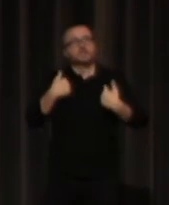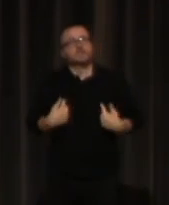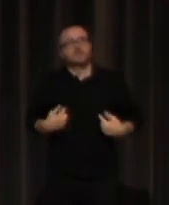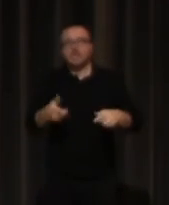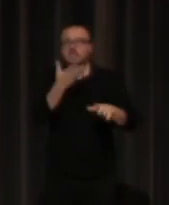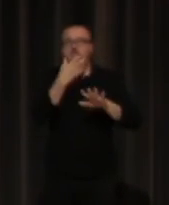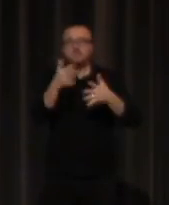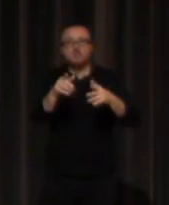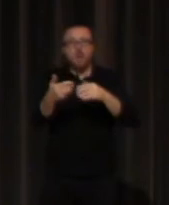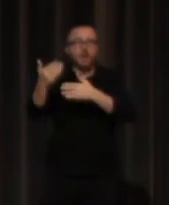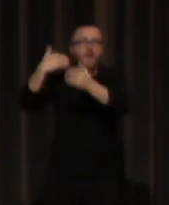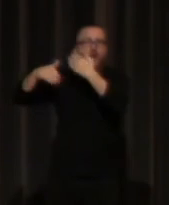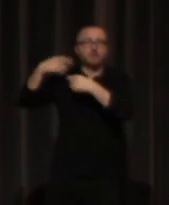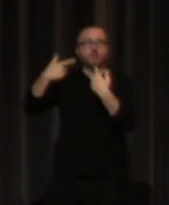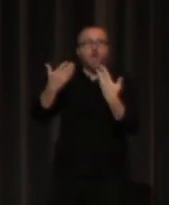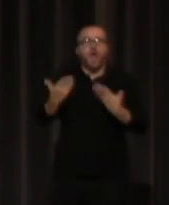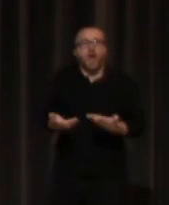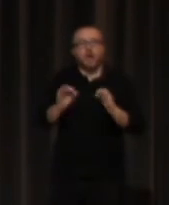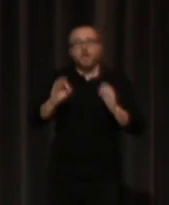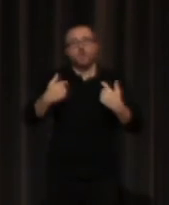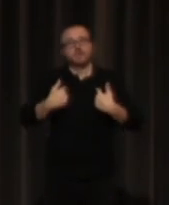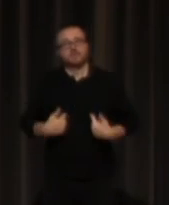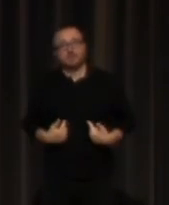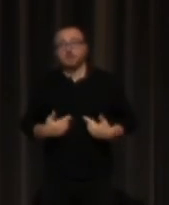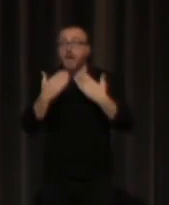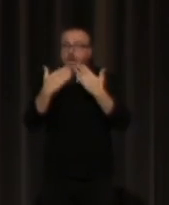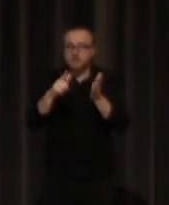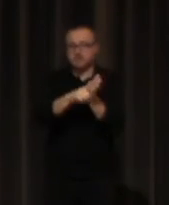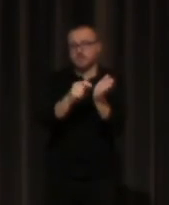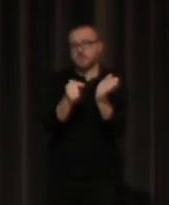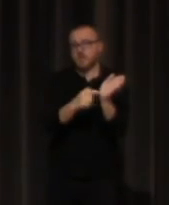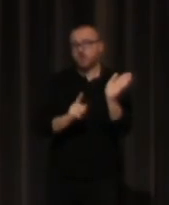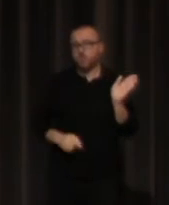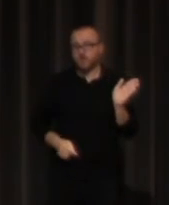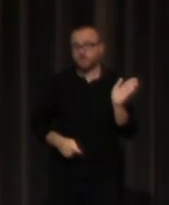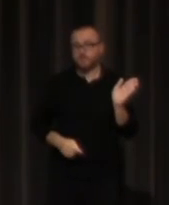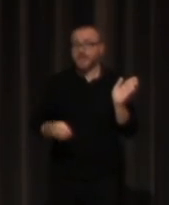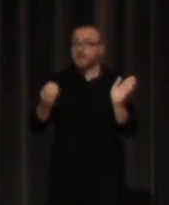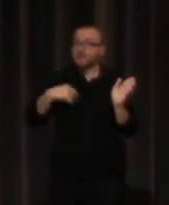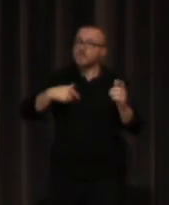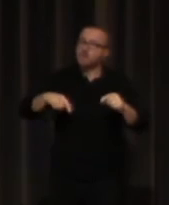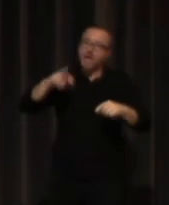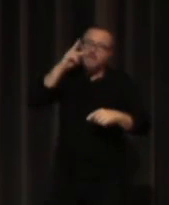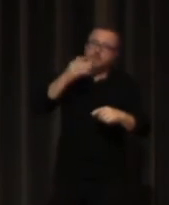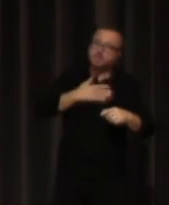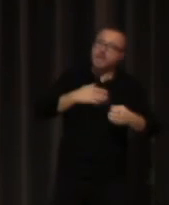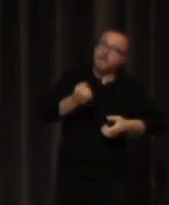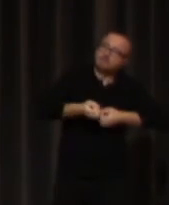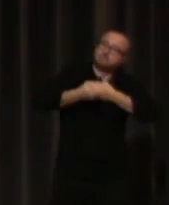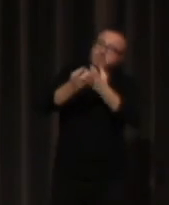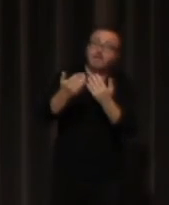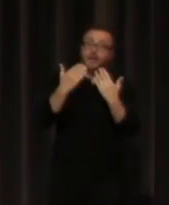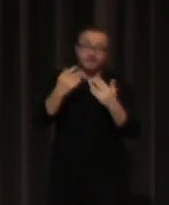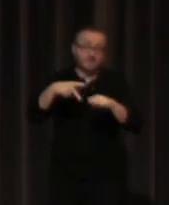en formes buides, que han de servir a tants altres a expressar el que han sentit amb els mateixos mots i